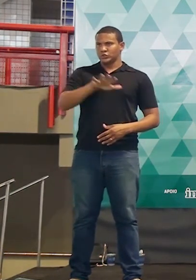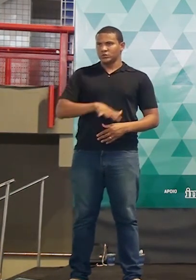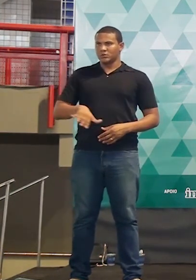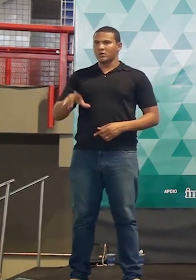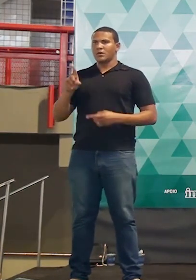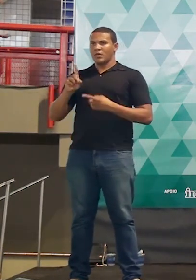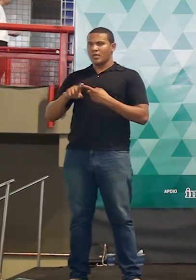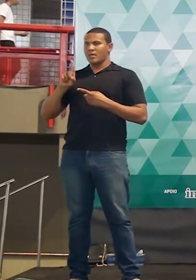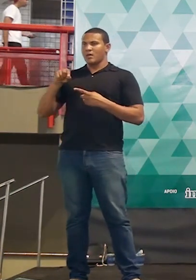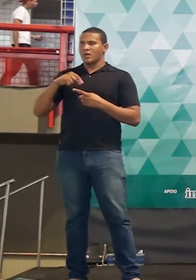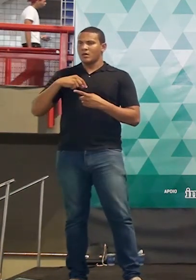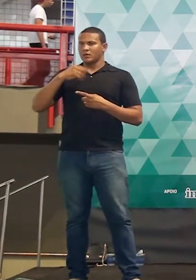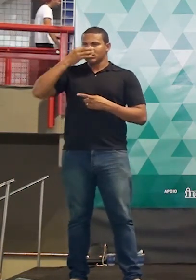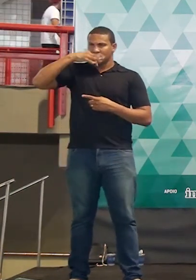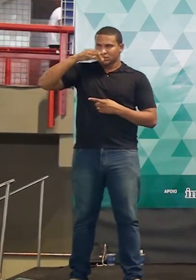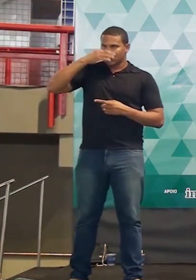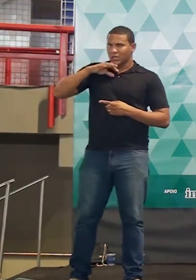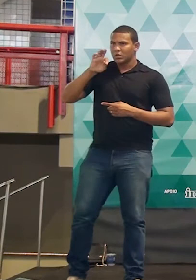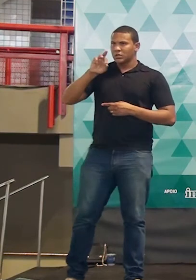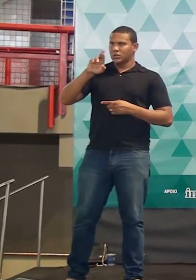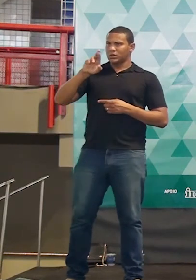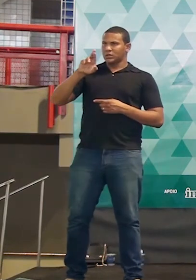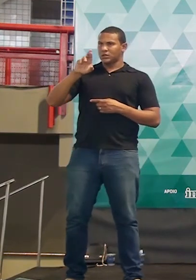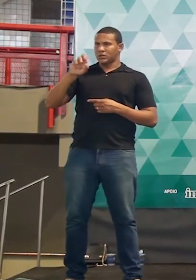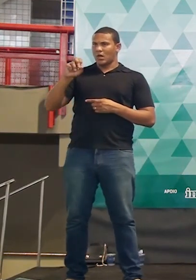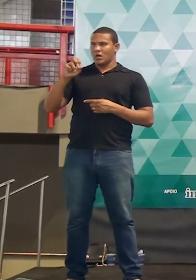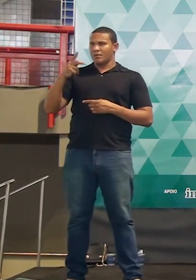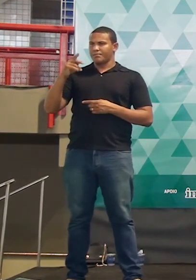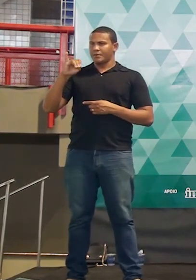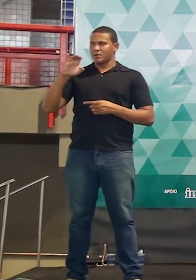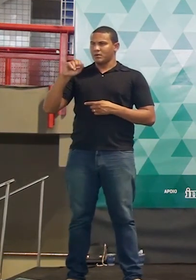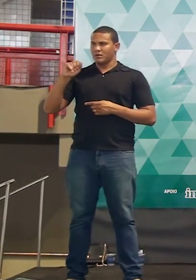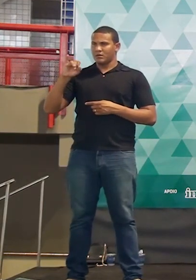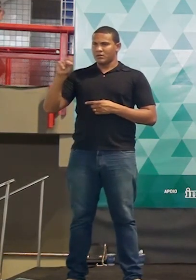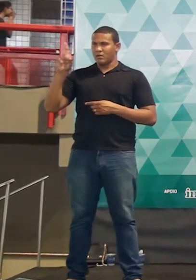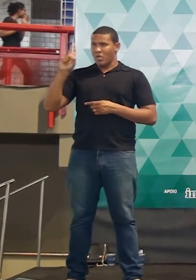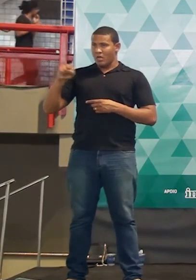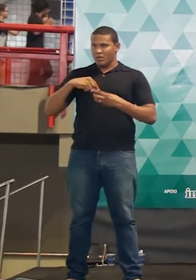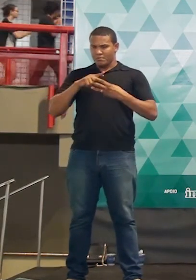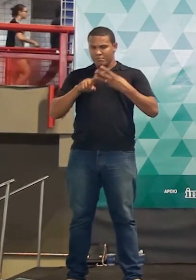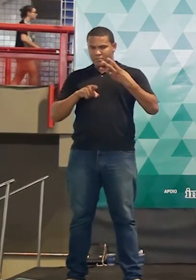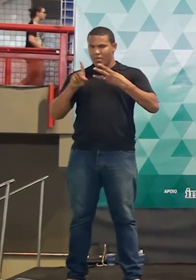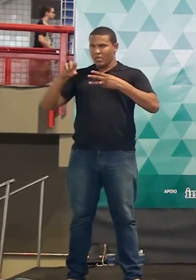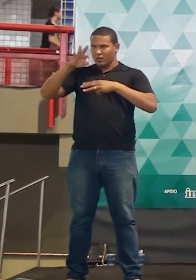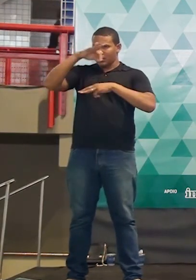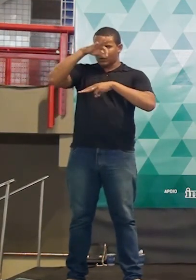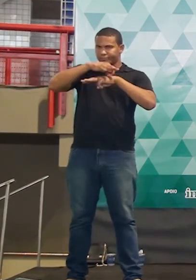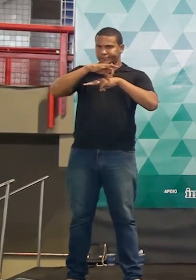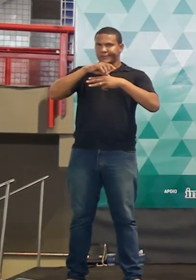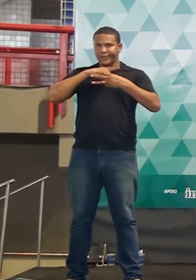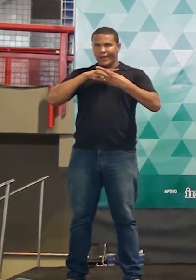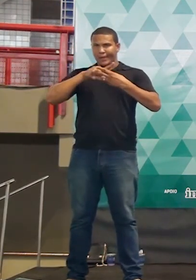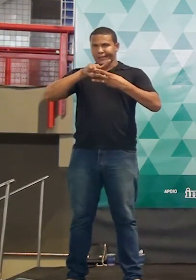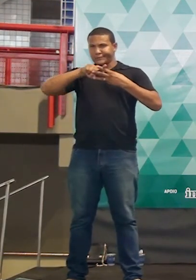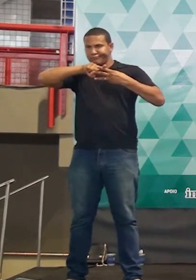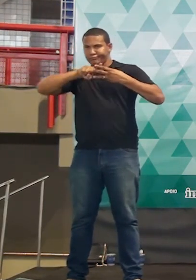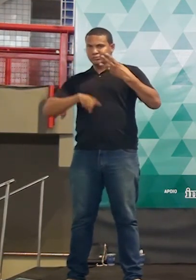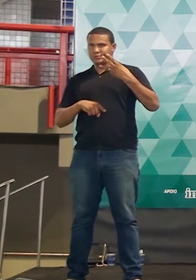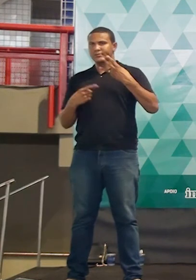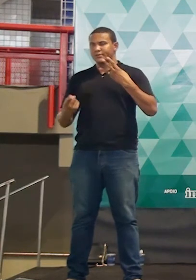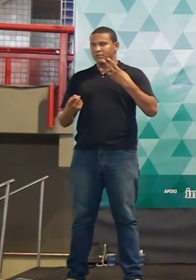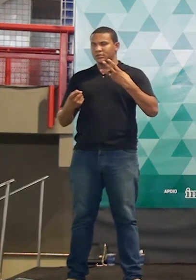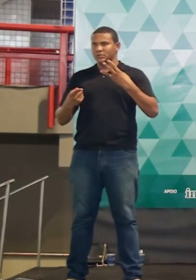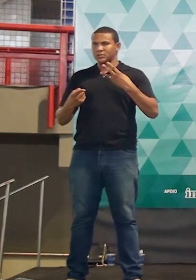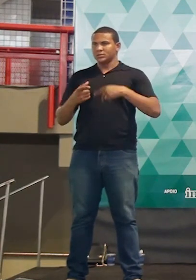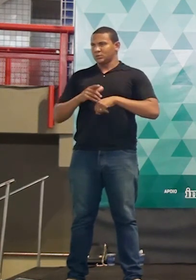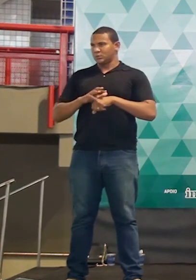as viroses tropicais transmitidas pelo mesmo vetor que é o Aedes aegypti, tá? E